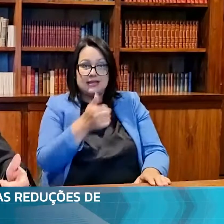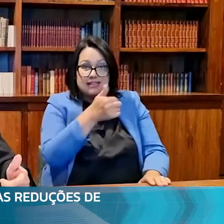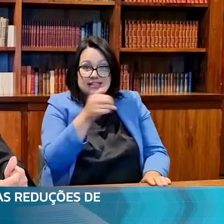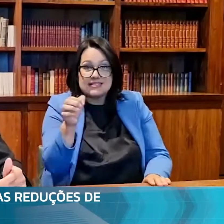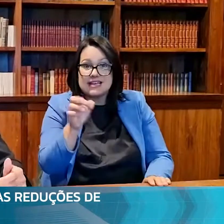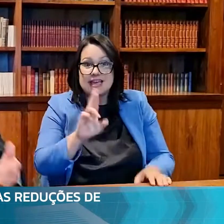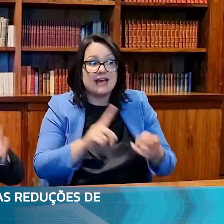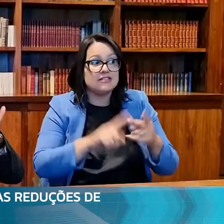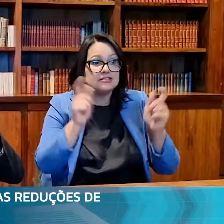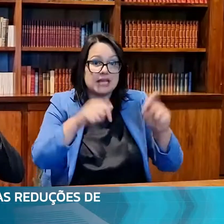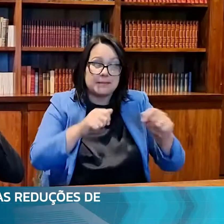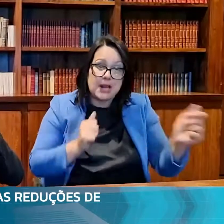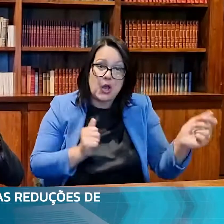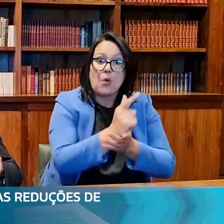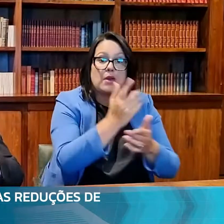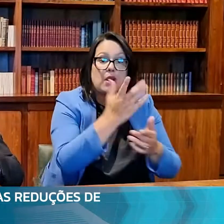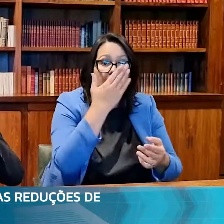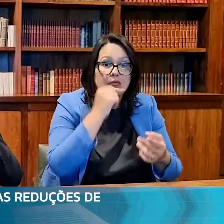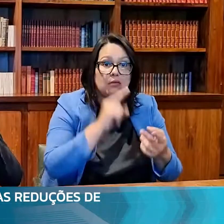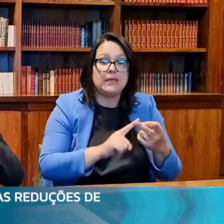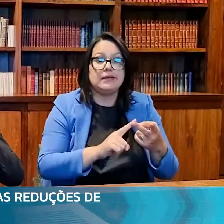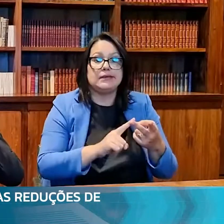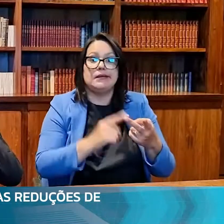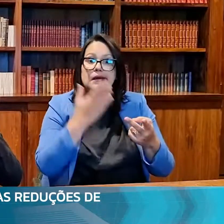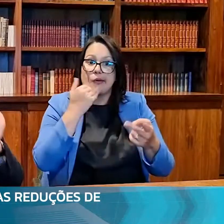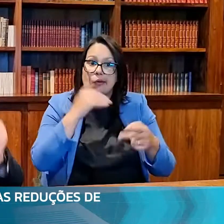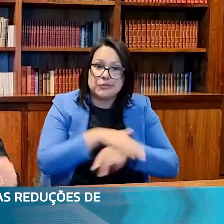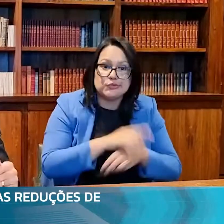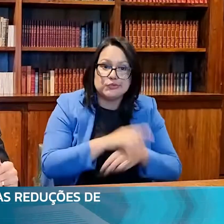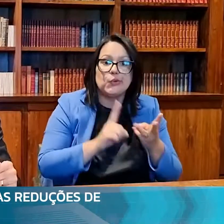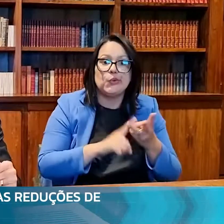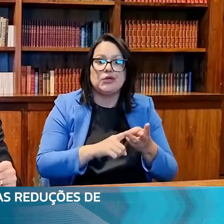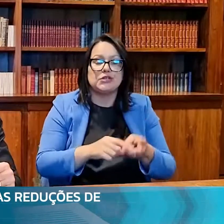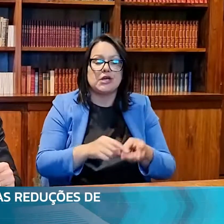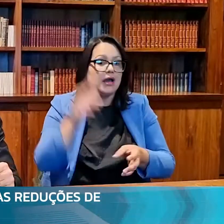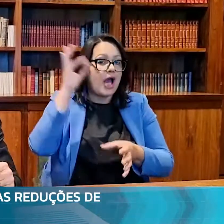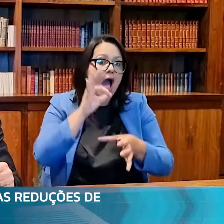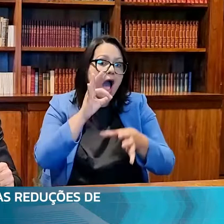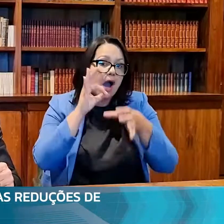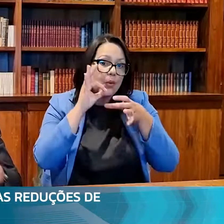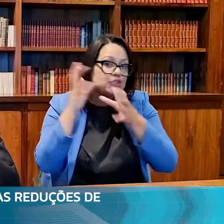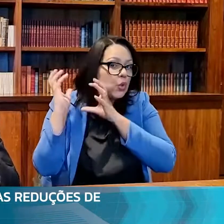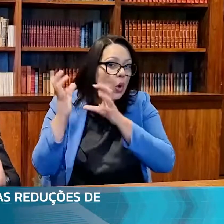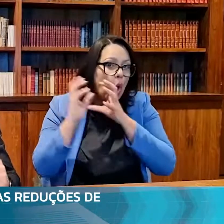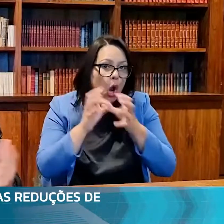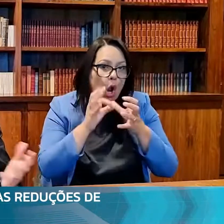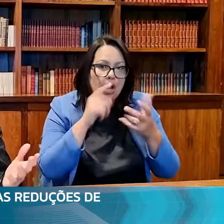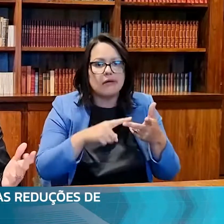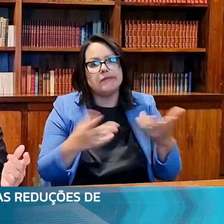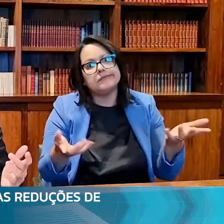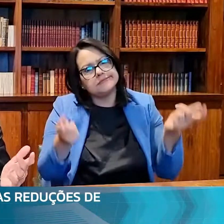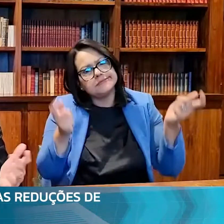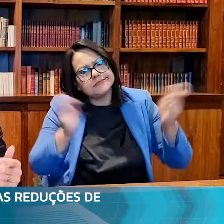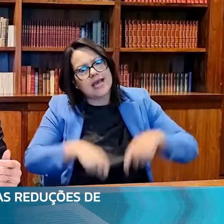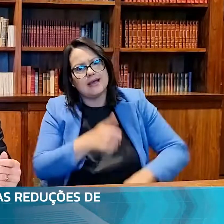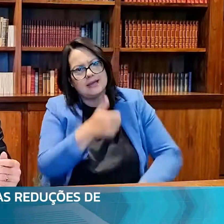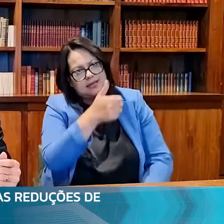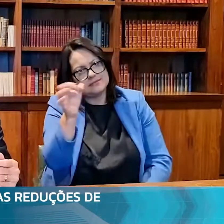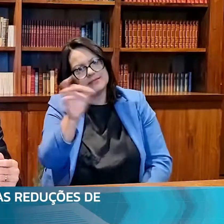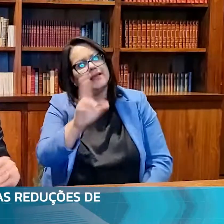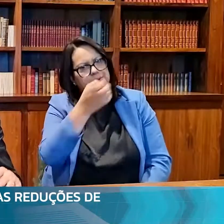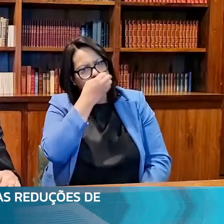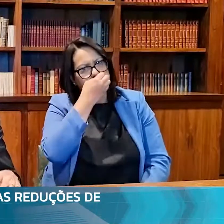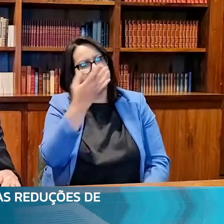tomar um café e dar uma água de coco na pista, por isso não dá para fazer muito. R$ 100 é dinheiro para caramba,